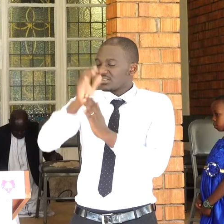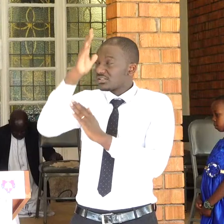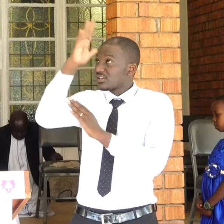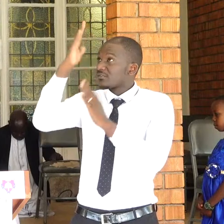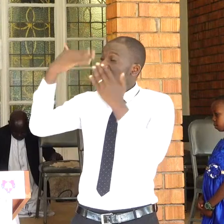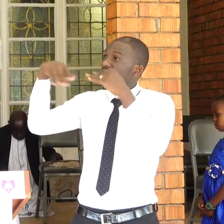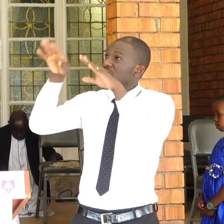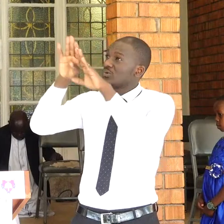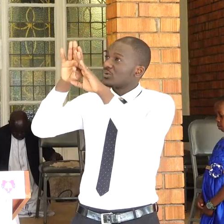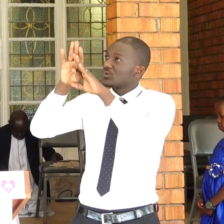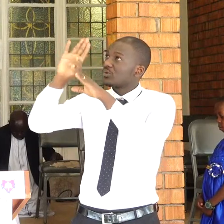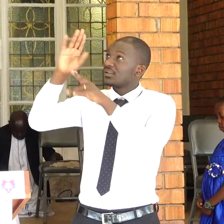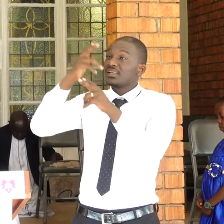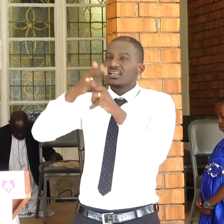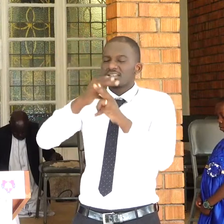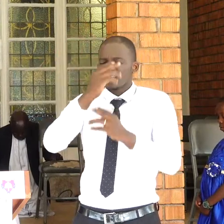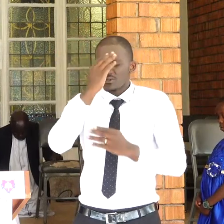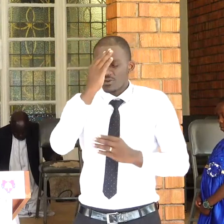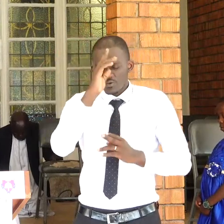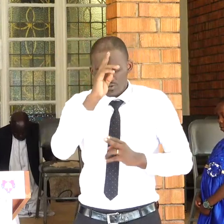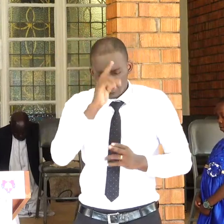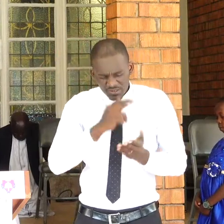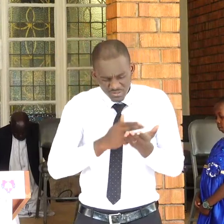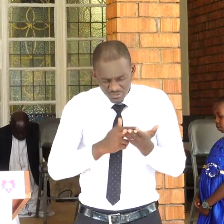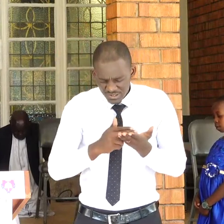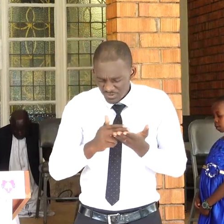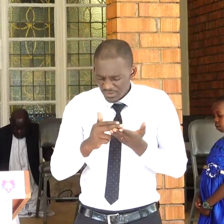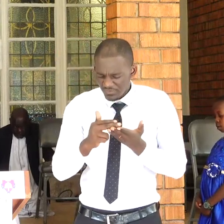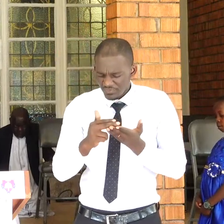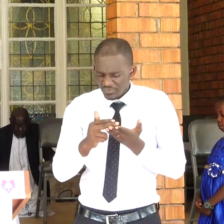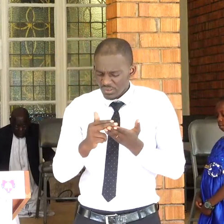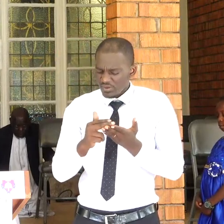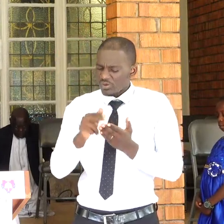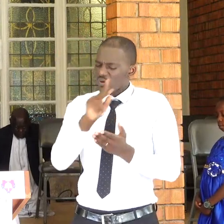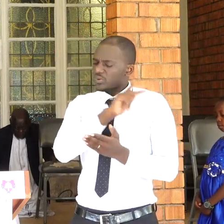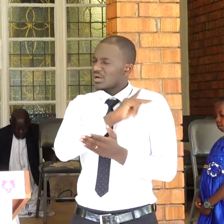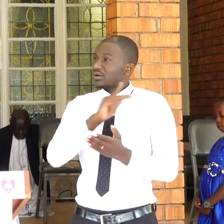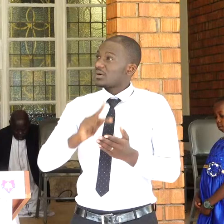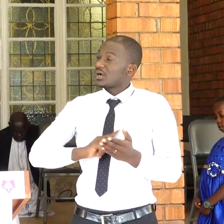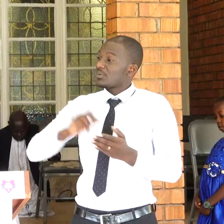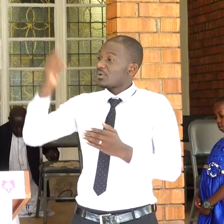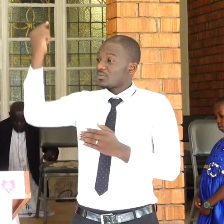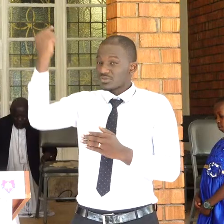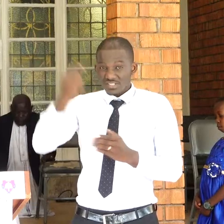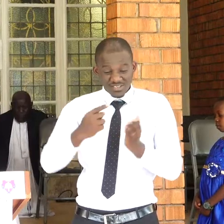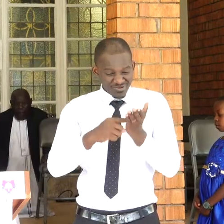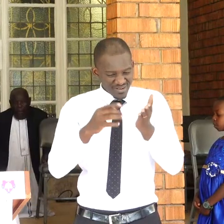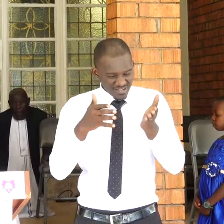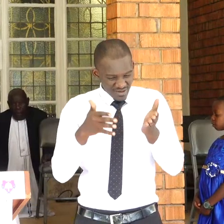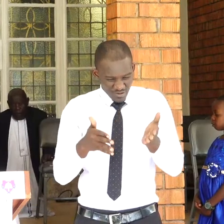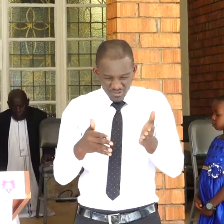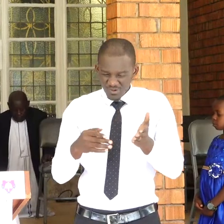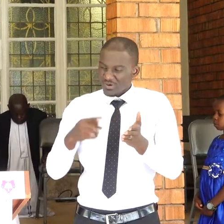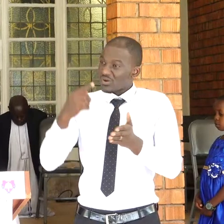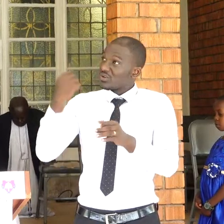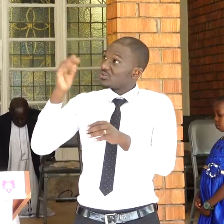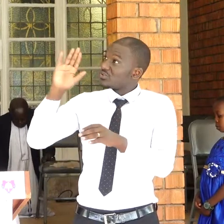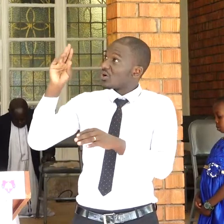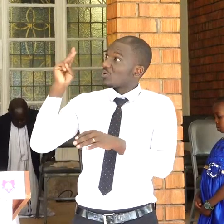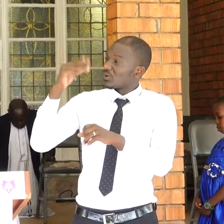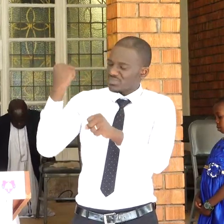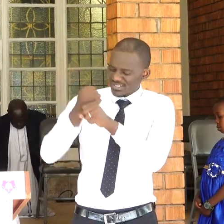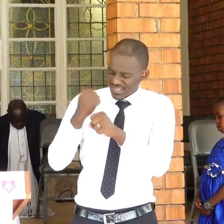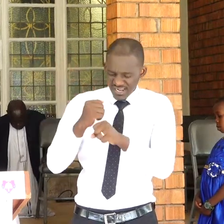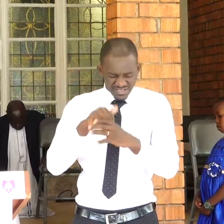ggulu erinnya lyo litukuzibwe obwakabaka bwo bujja e Uganda wano byayagala bikolebwe mu bulamu bwaffe nga